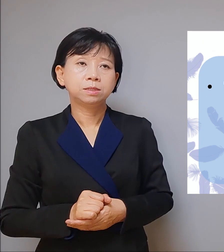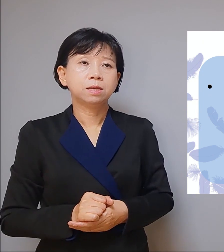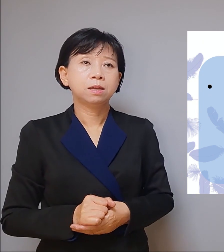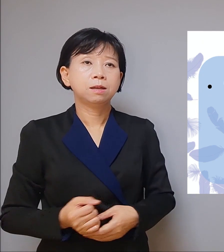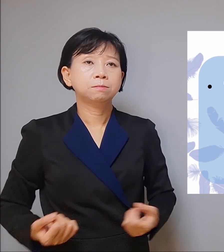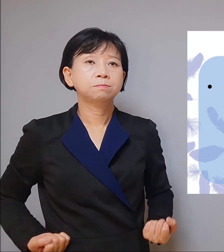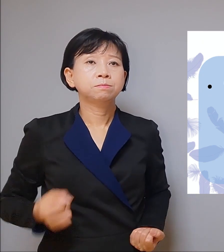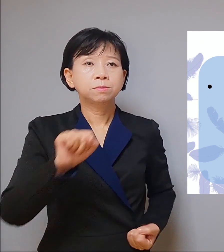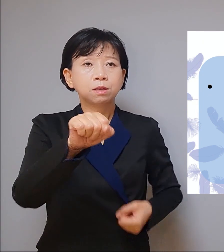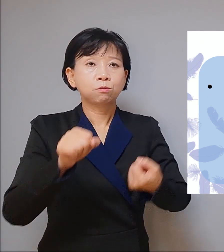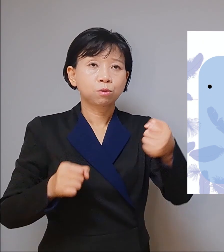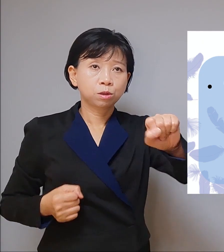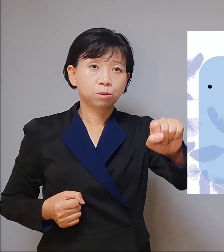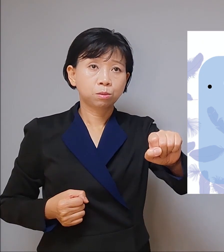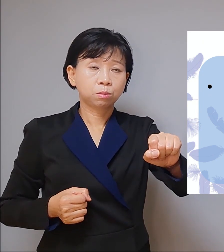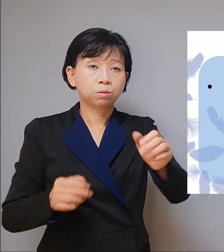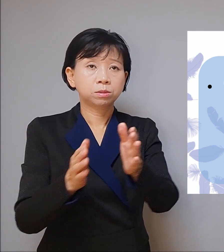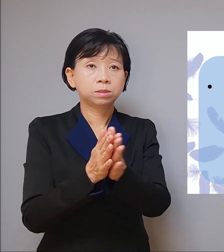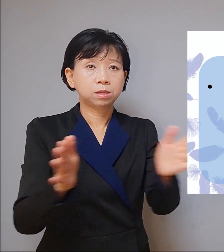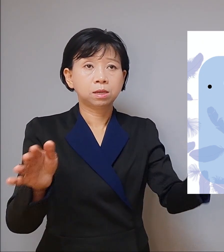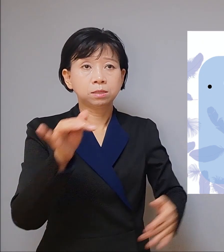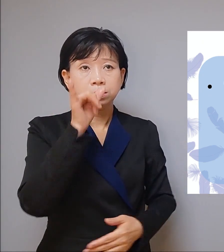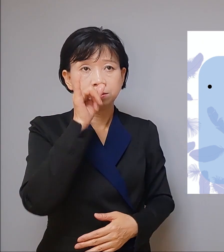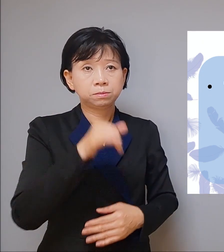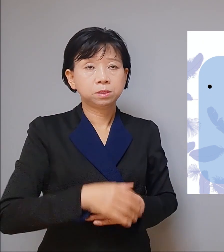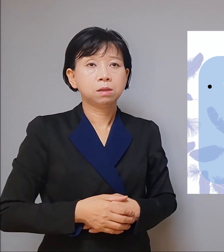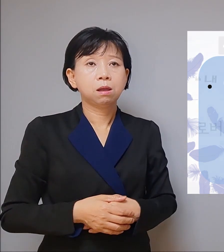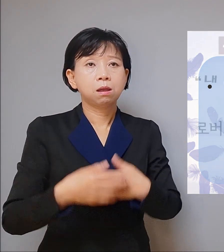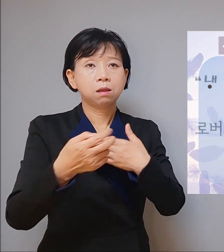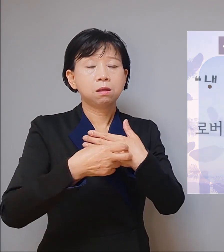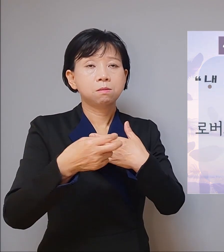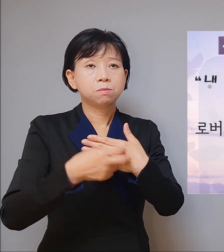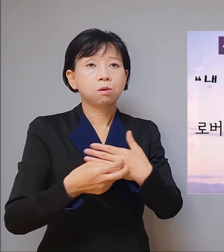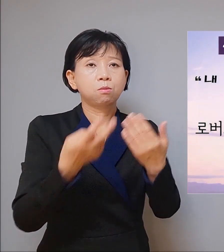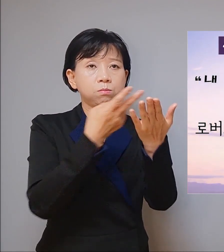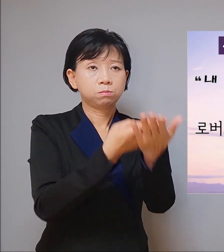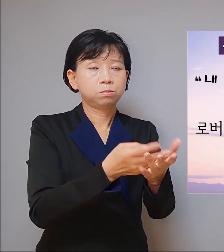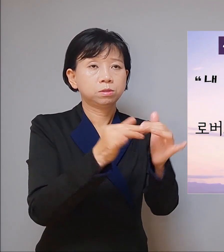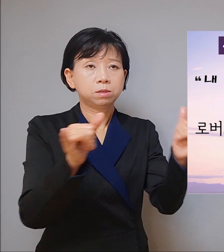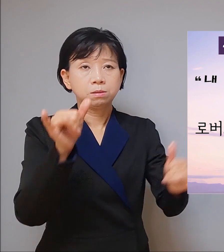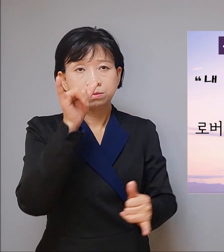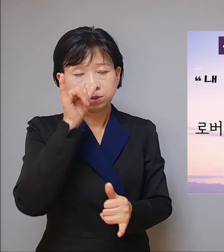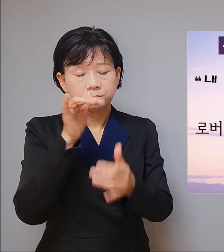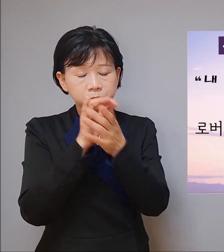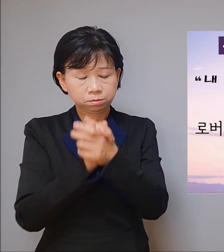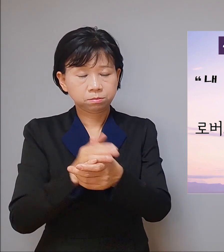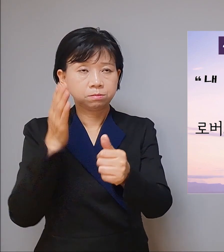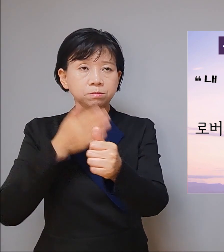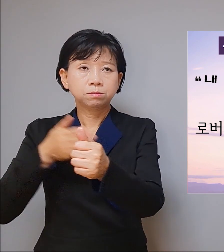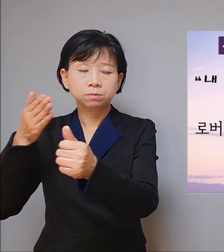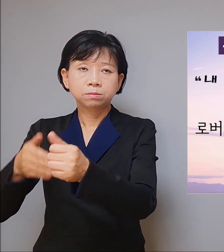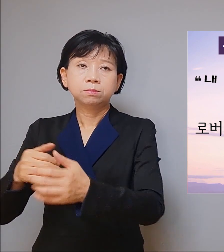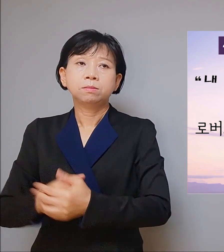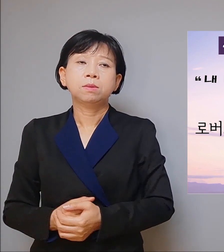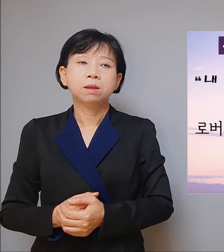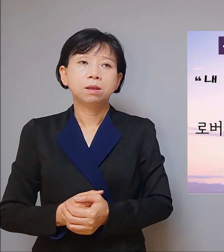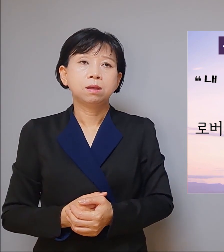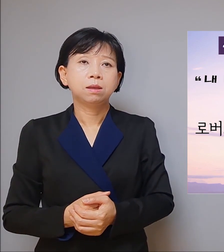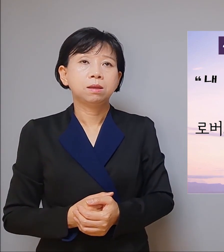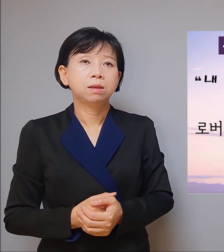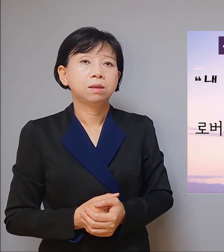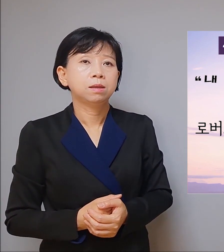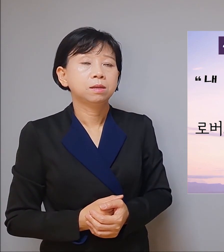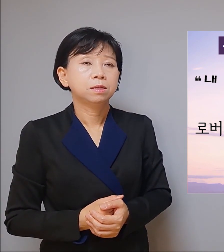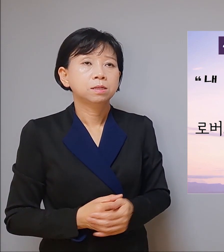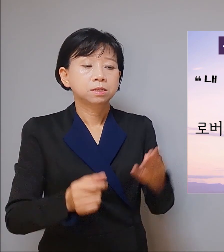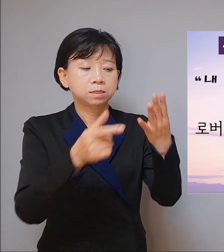바랍니다. 입원한 분이 계십니다. 기도 부탁드립니다. 4월 추천 도서는 전 세계 1천만 부의 책이